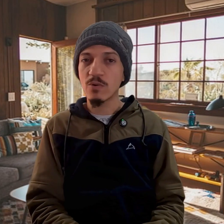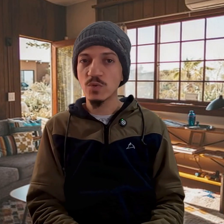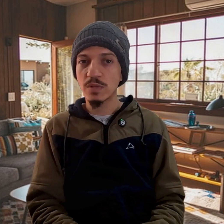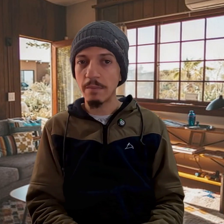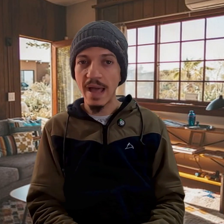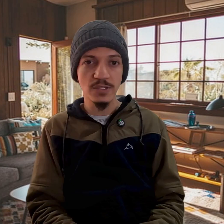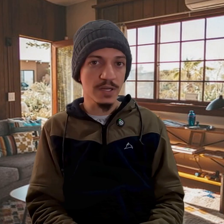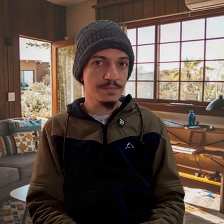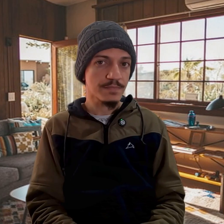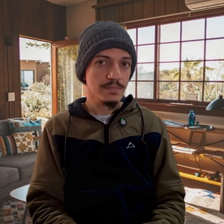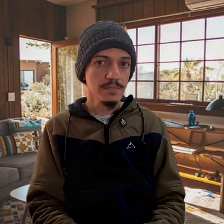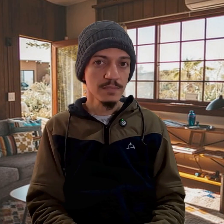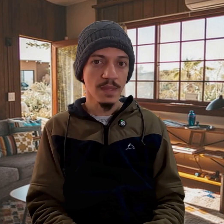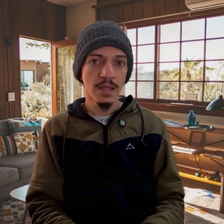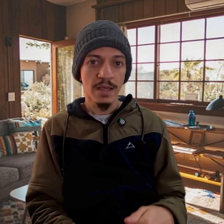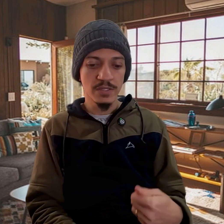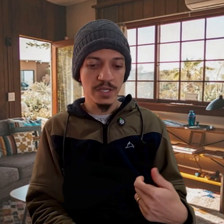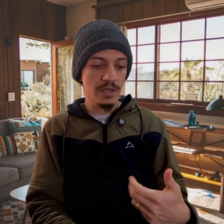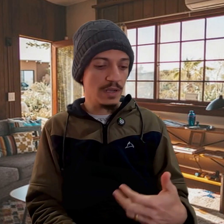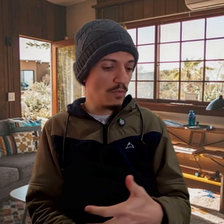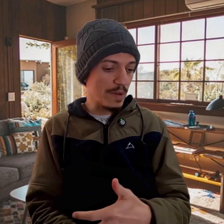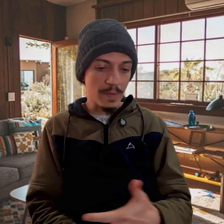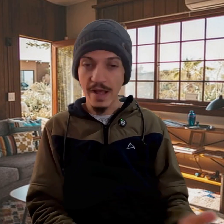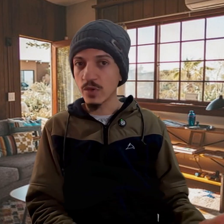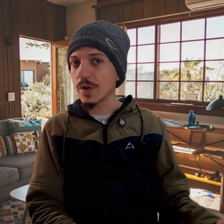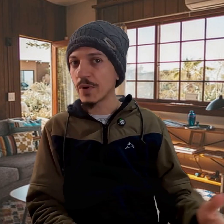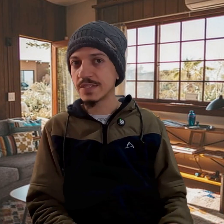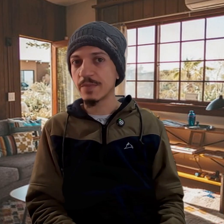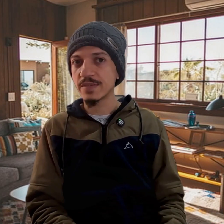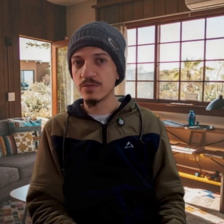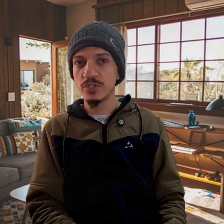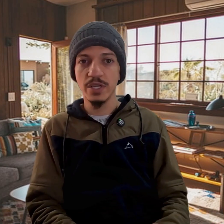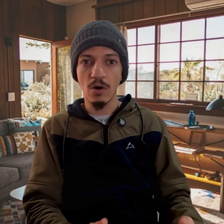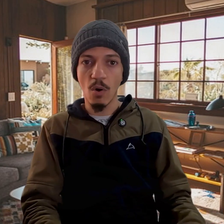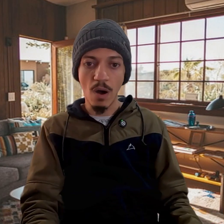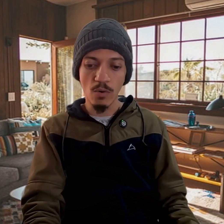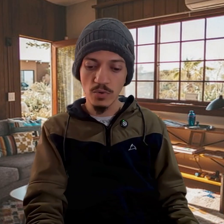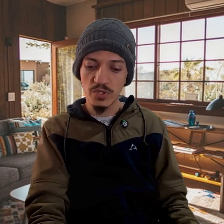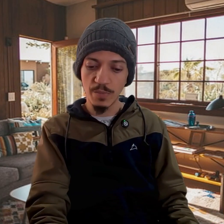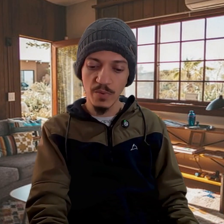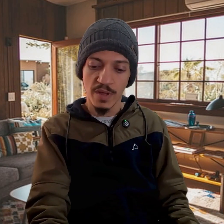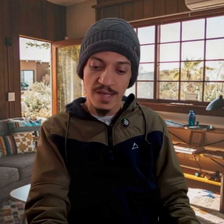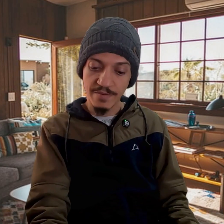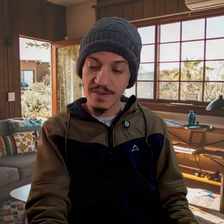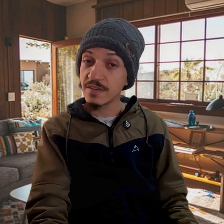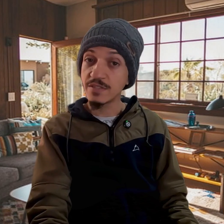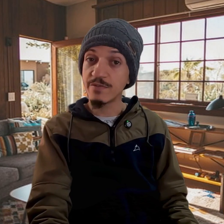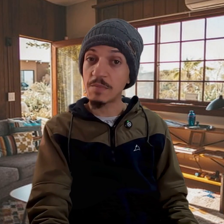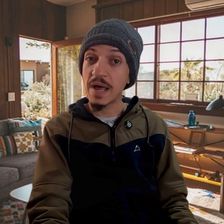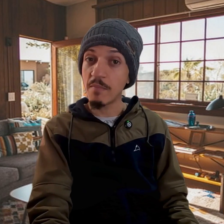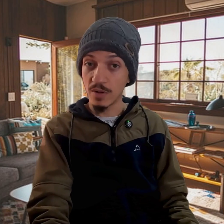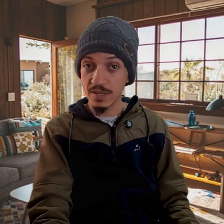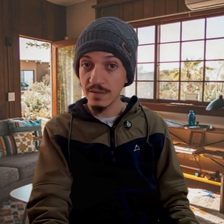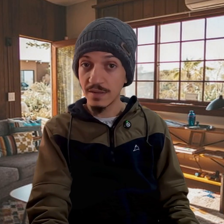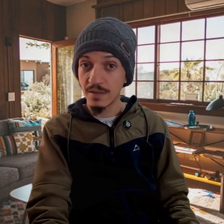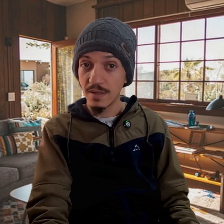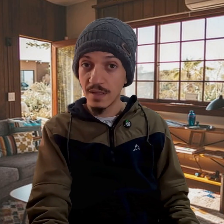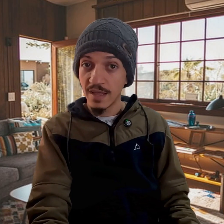consulta médica de um preparatório, por exemplo, para cirurgia ou algo do tipo, você está fazendo isso de forma remota e aí a